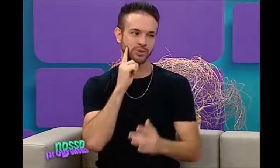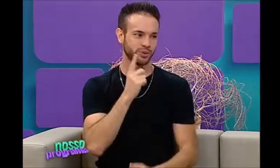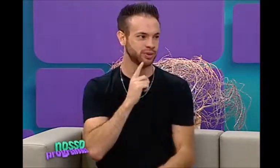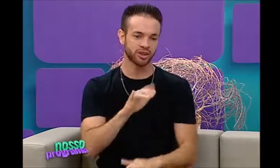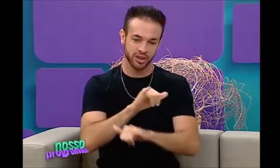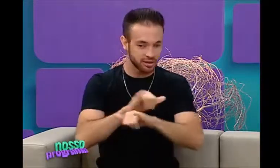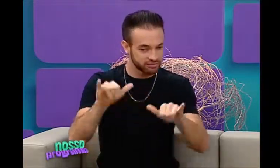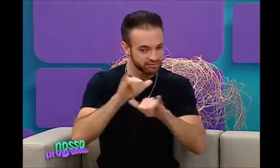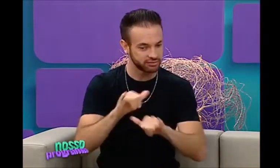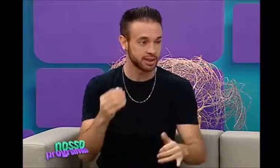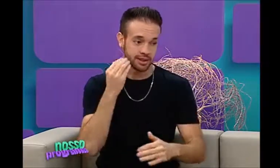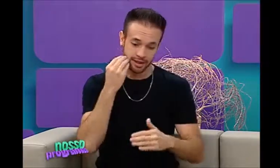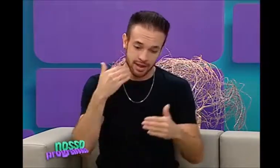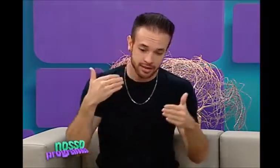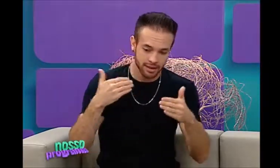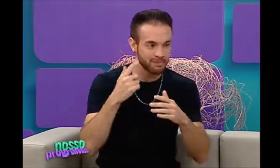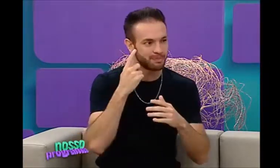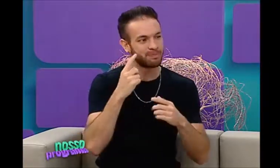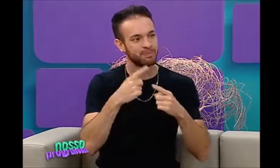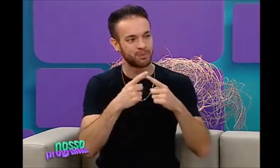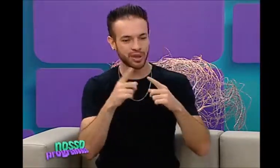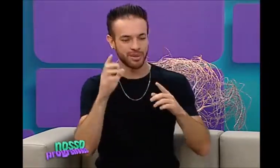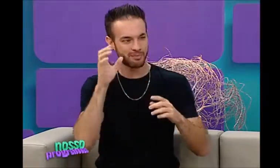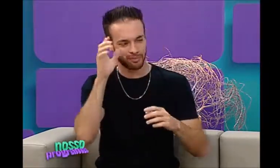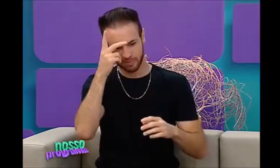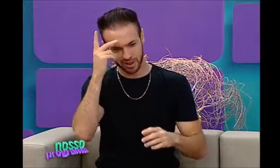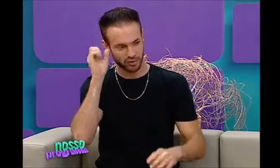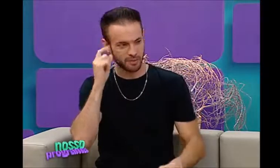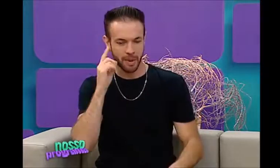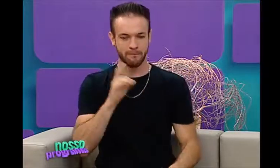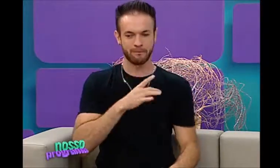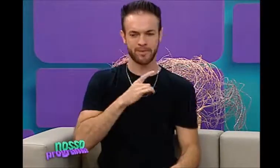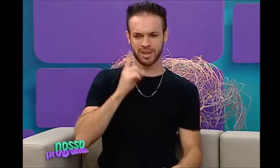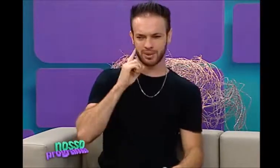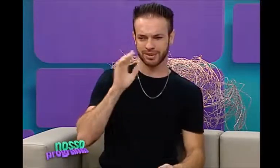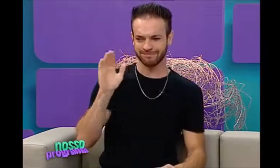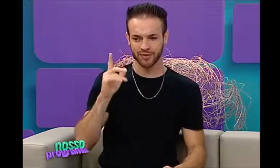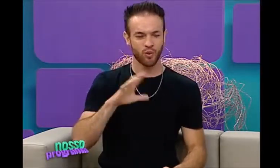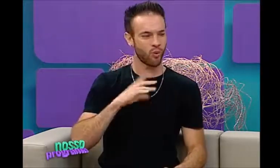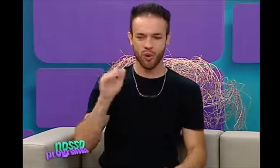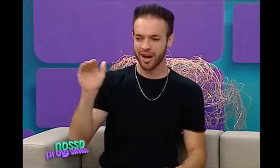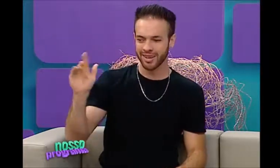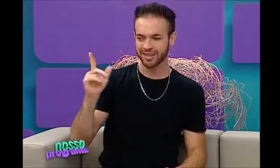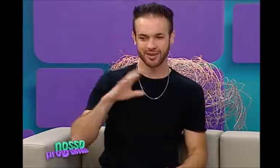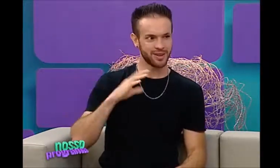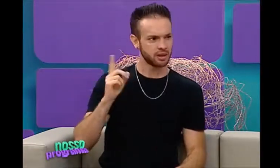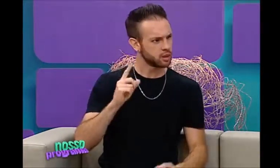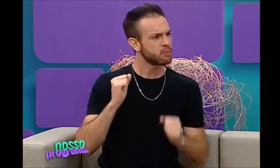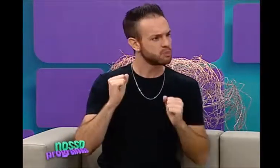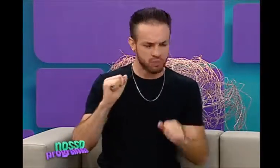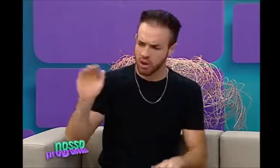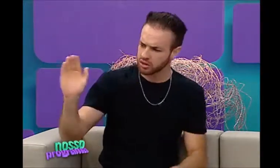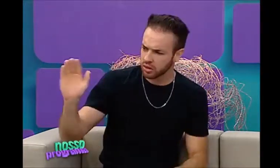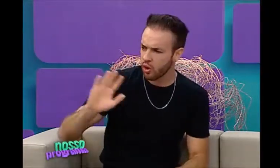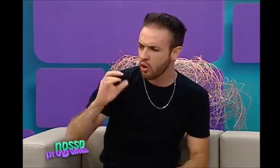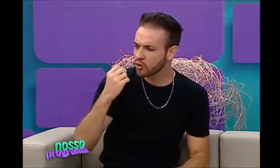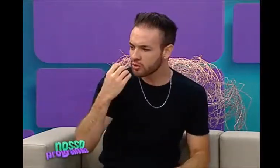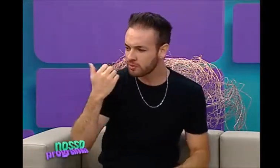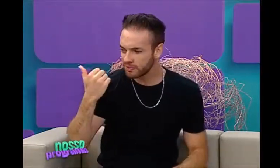não ter contato. Eu vou aprender tal, não vou andar com surdo. É difícil. Mas também a pessoa às vezes tem